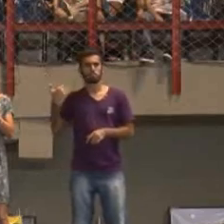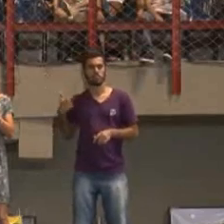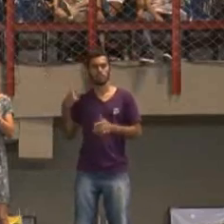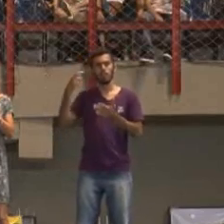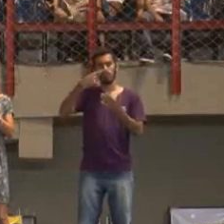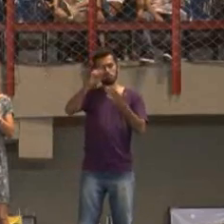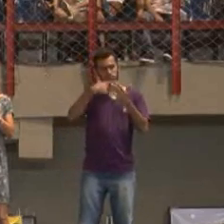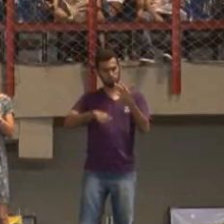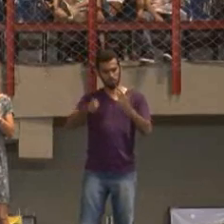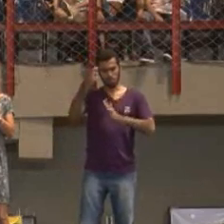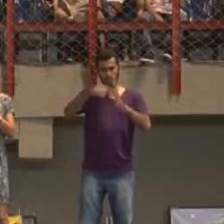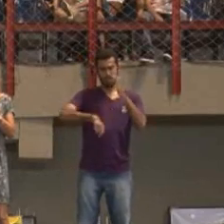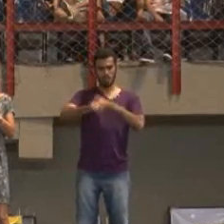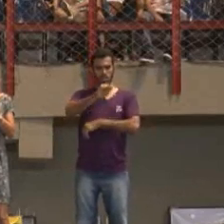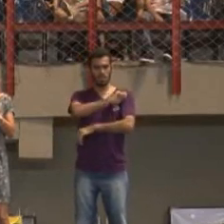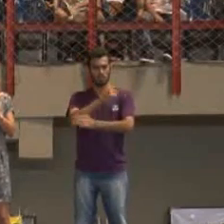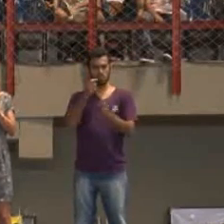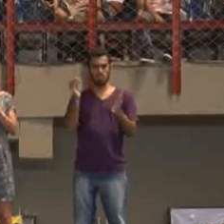disse, o povo,